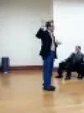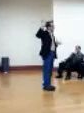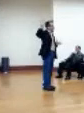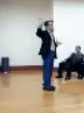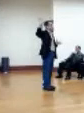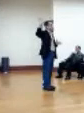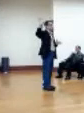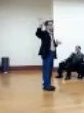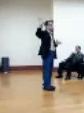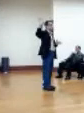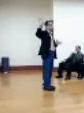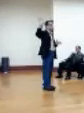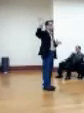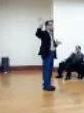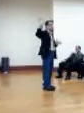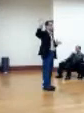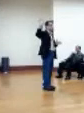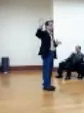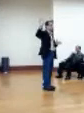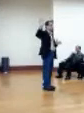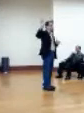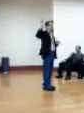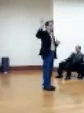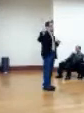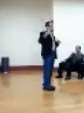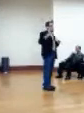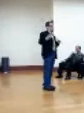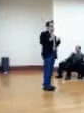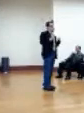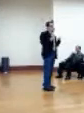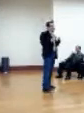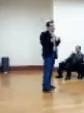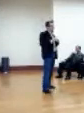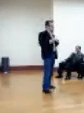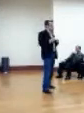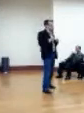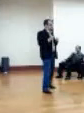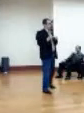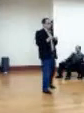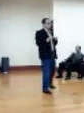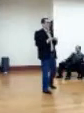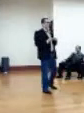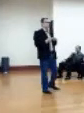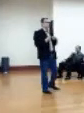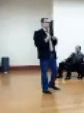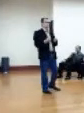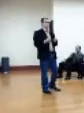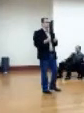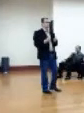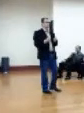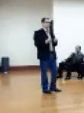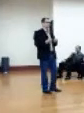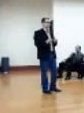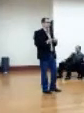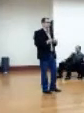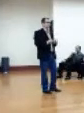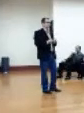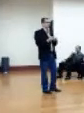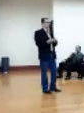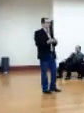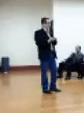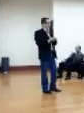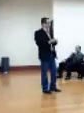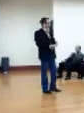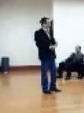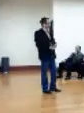fenomenológica natural humana, ¿ya? Y que pone de manifiesto que esta intención de hacer un lenguaje de señas